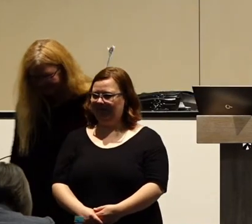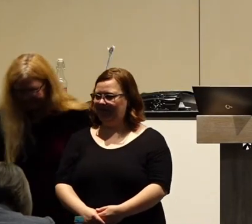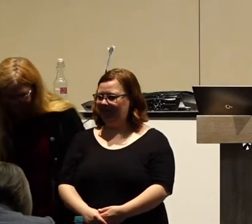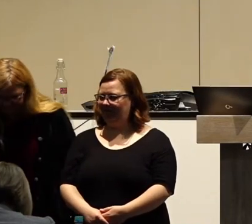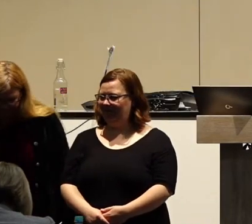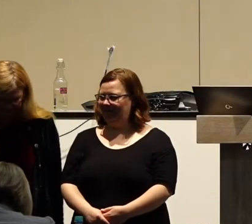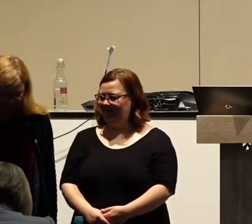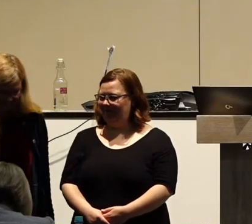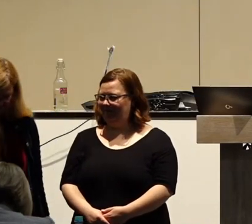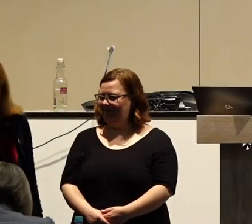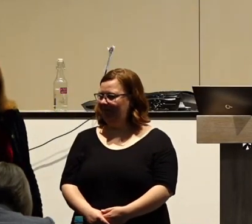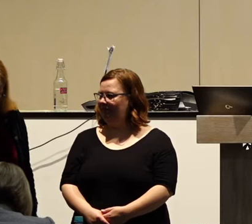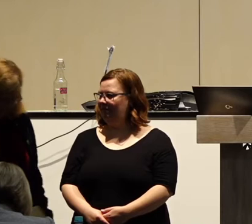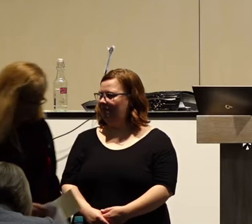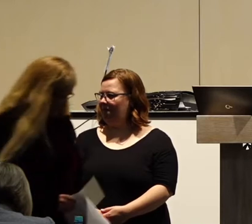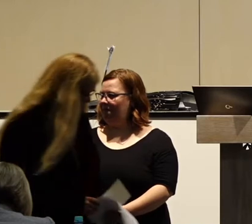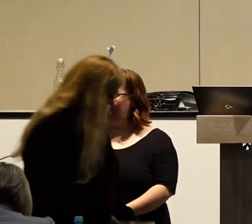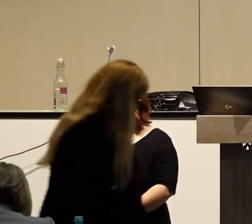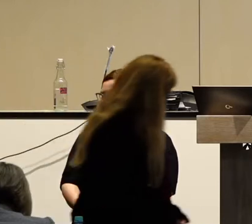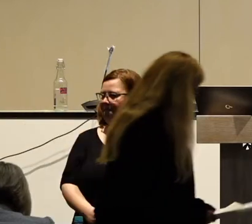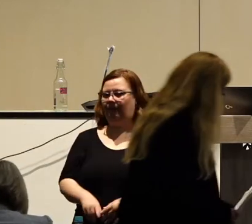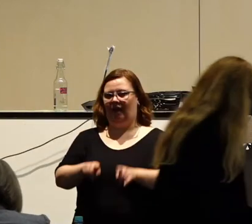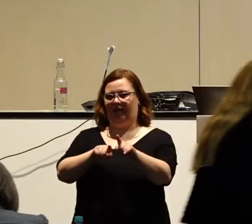Wird FDP das Wort gewünscht? Herr Fischer, bitte.